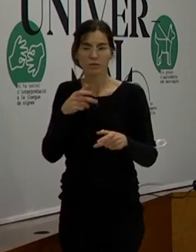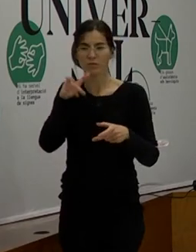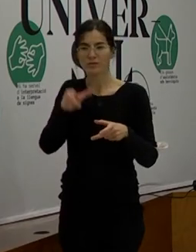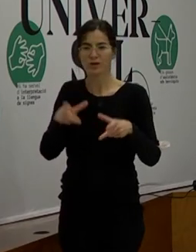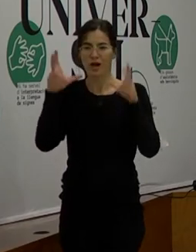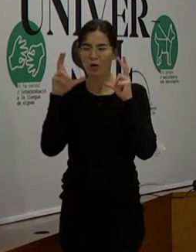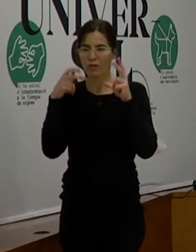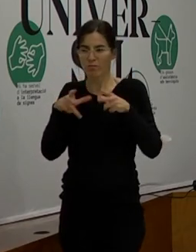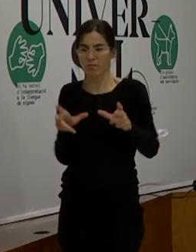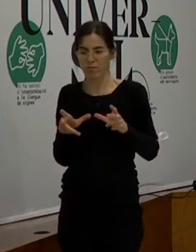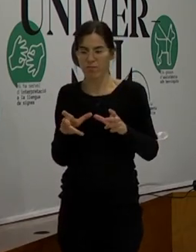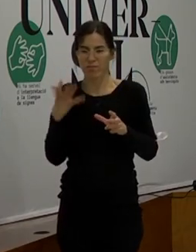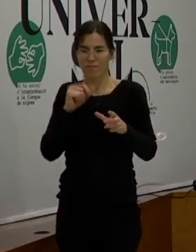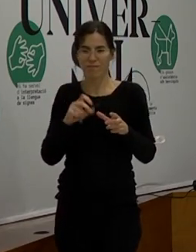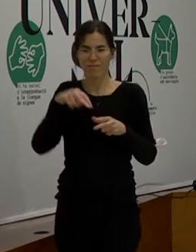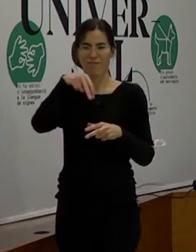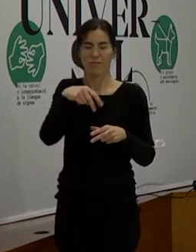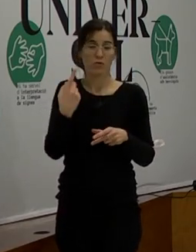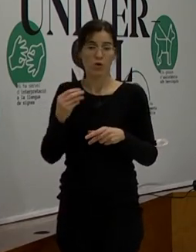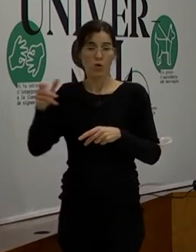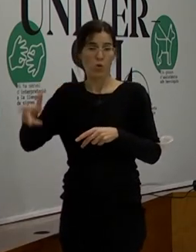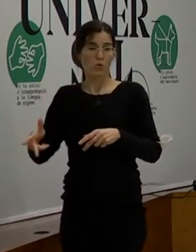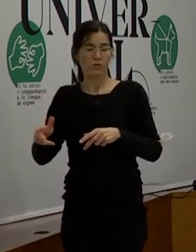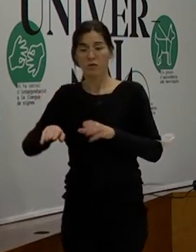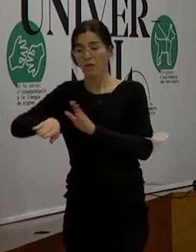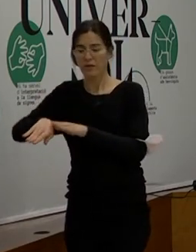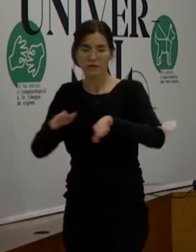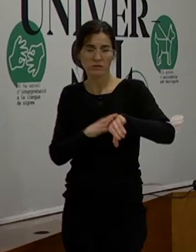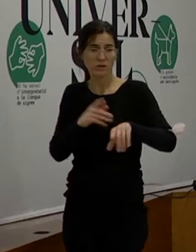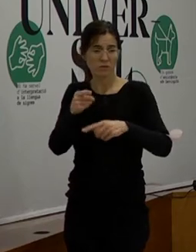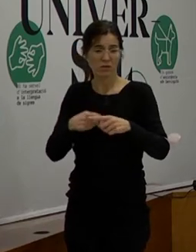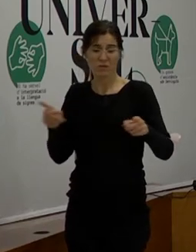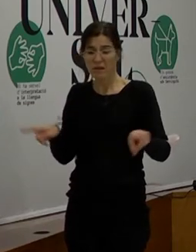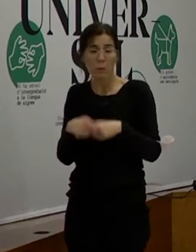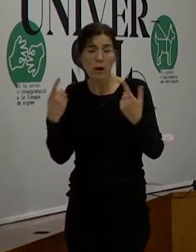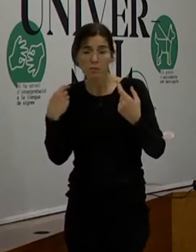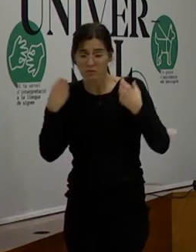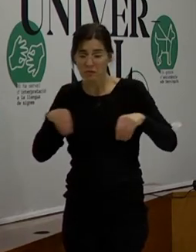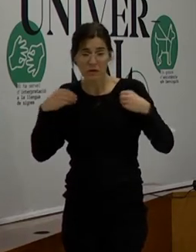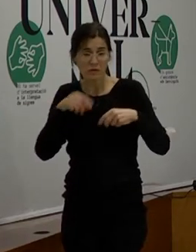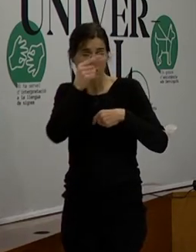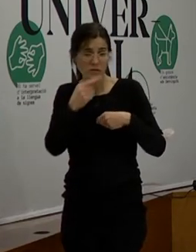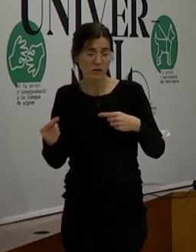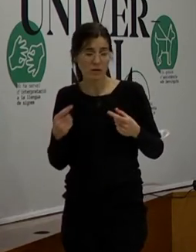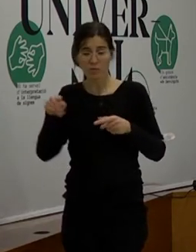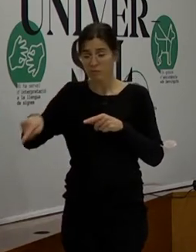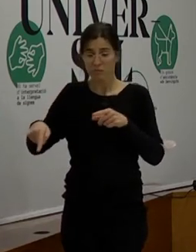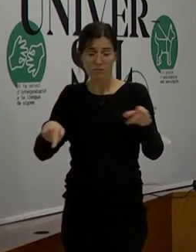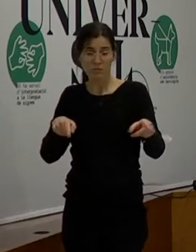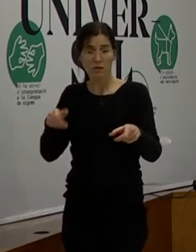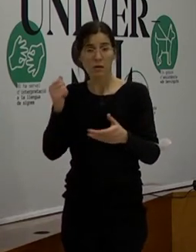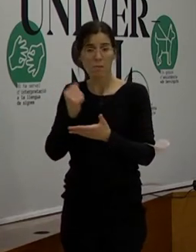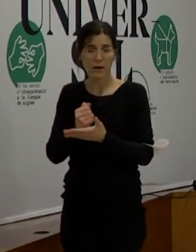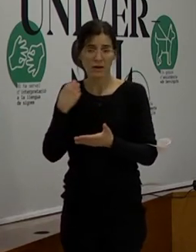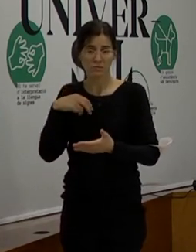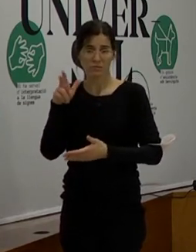¿Vale? Per tant, un. I què faràs? De dretes, d'esquerres, al mig? Escolta, dissenya, diviértete. Marca